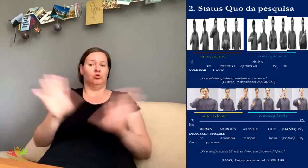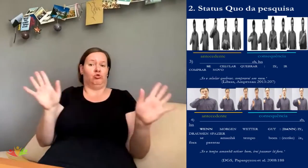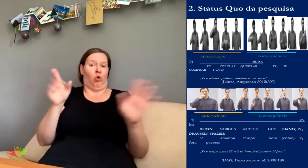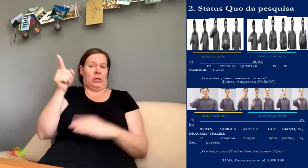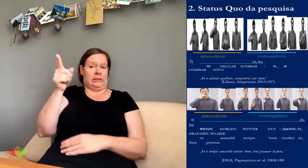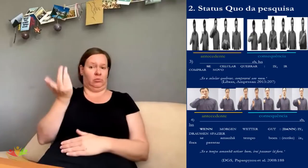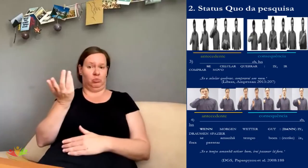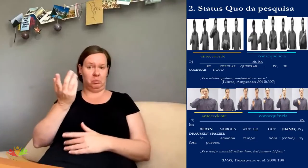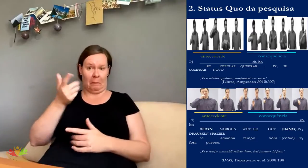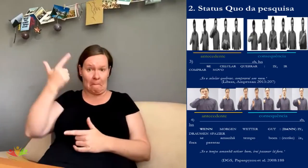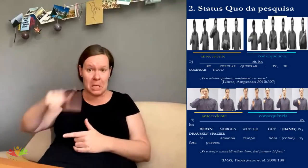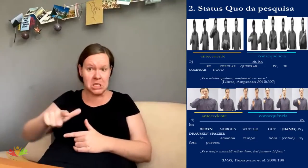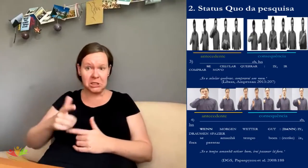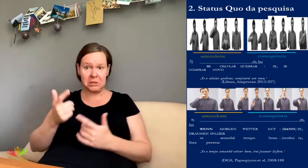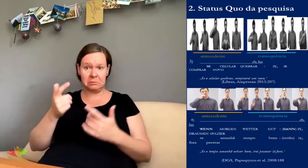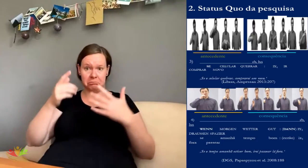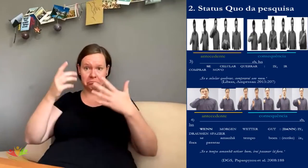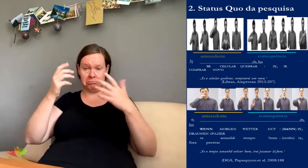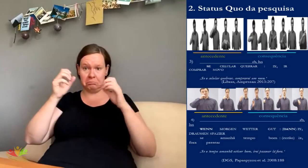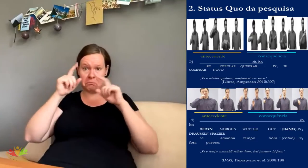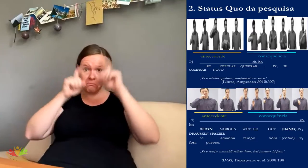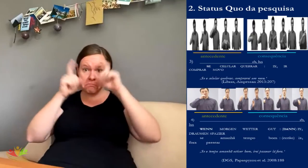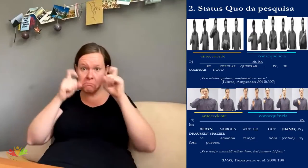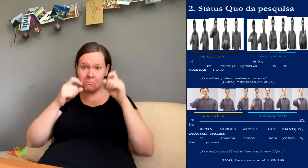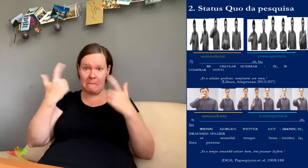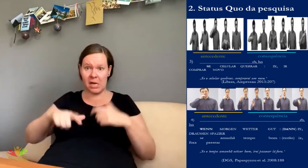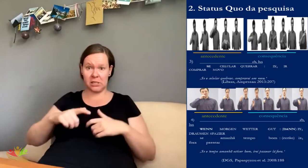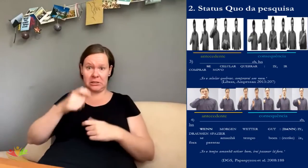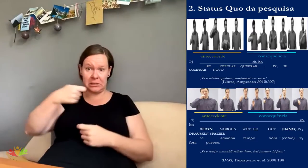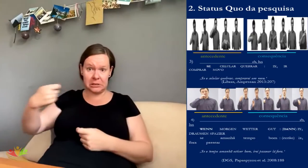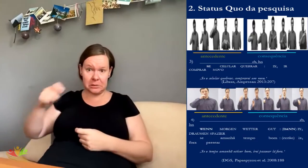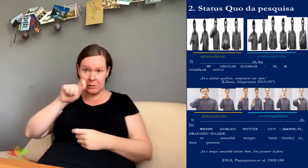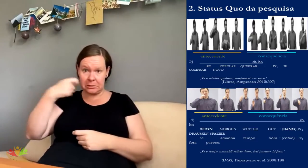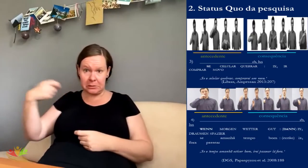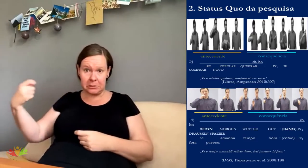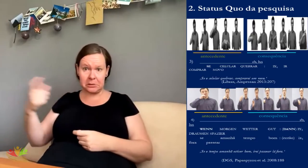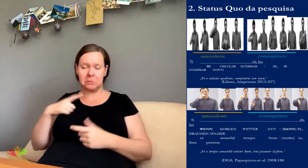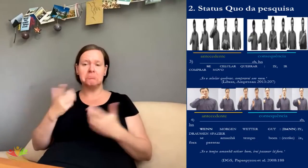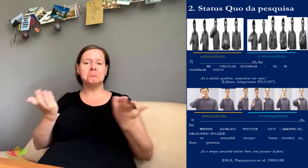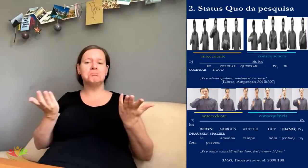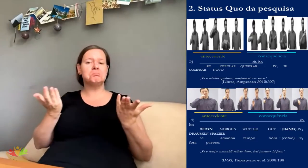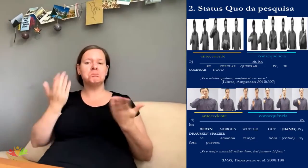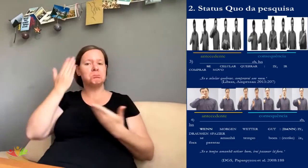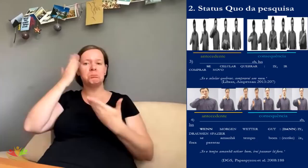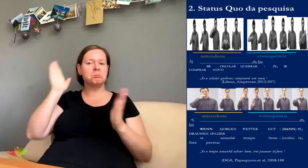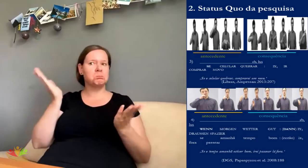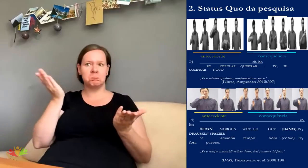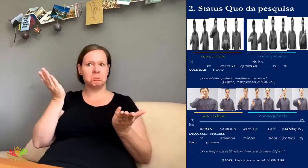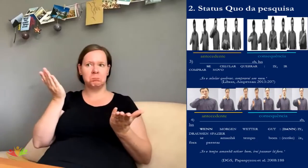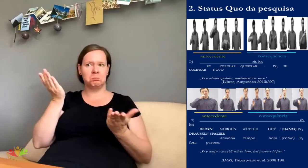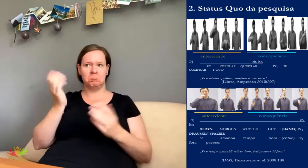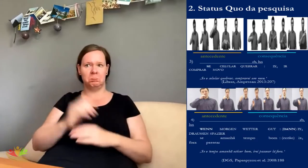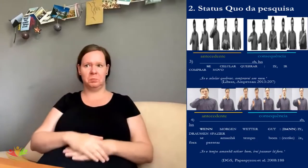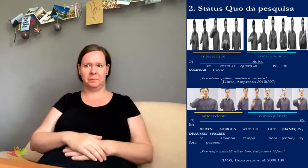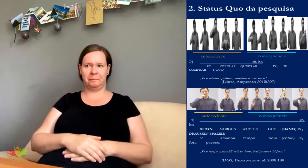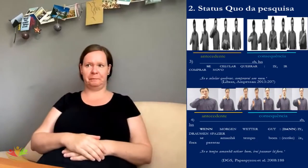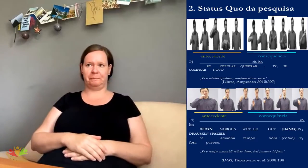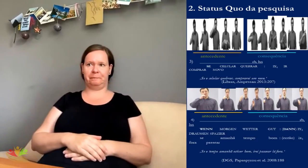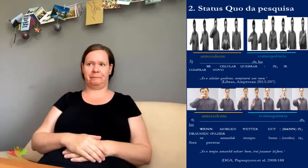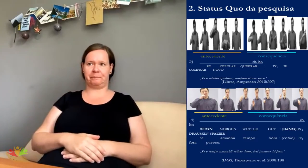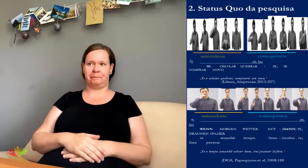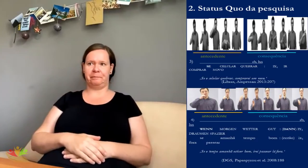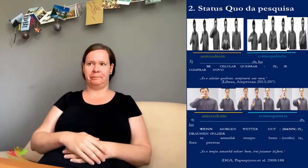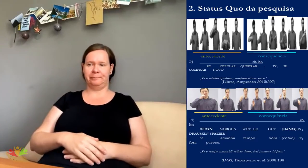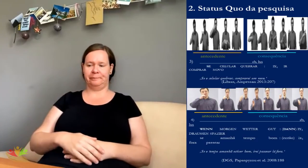se o celular quebrar, eu vou comprar um novo. Então, você vê que há uma marca não manual marcando